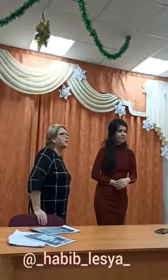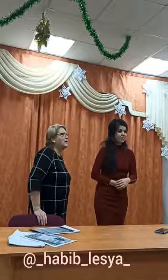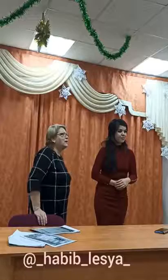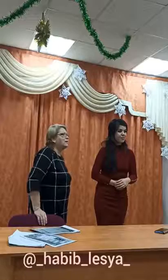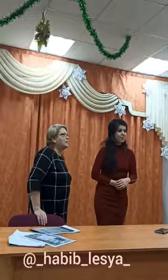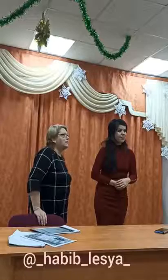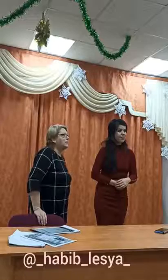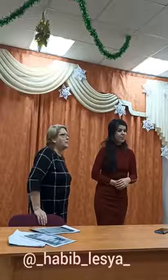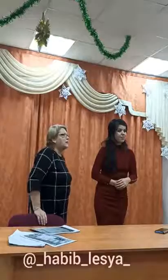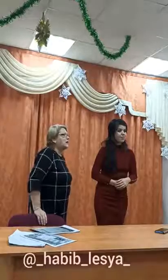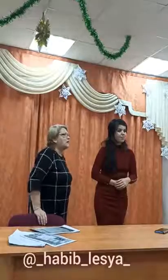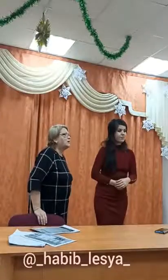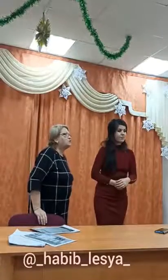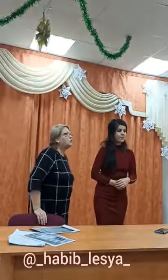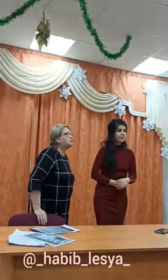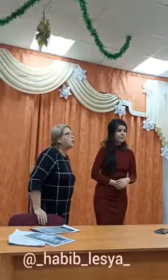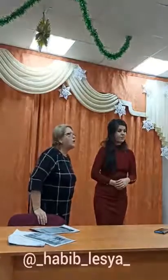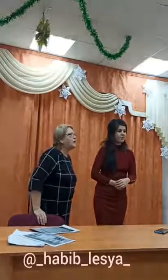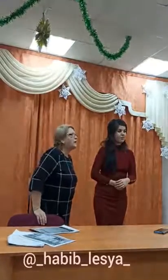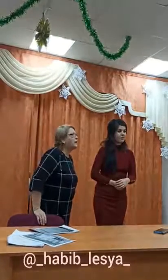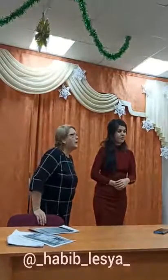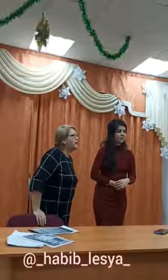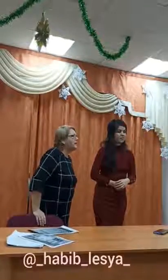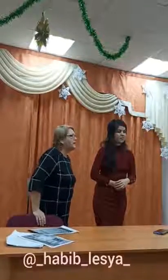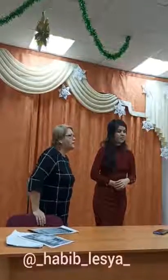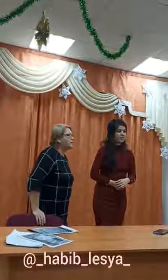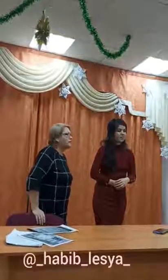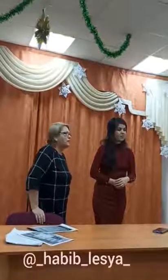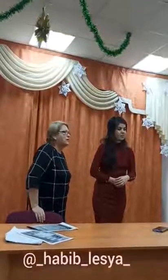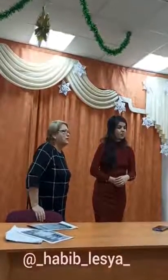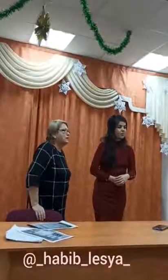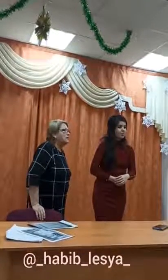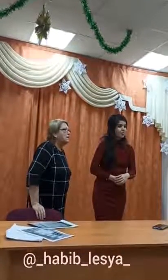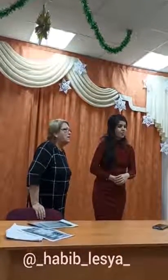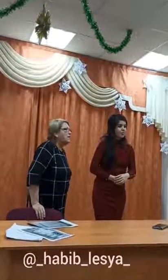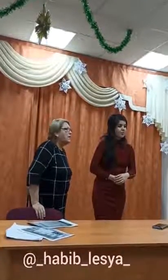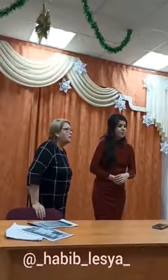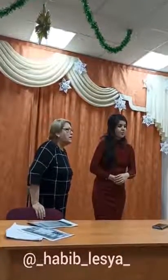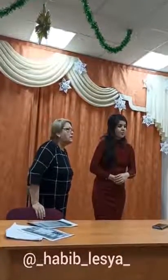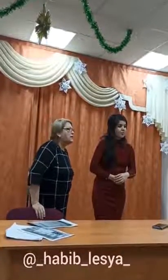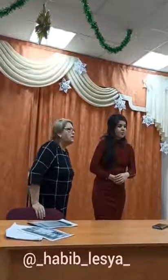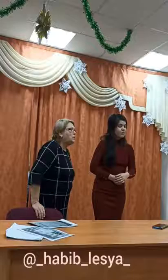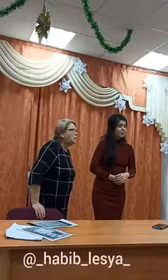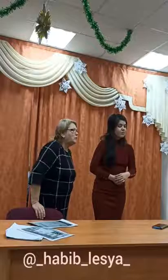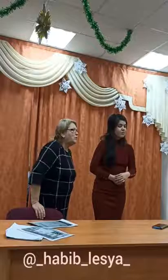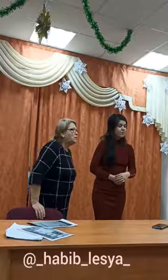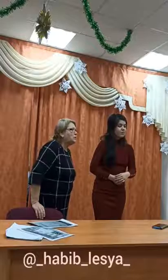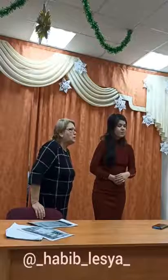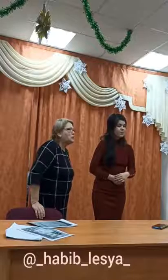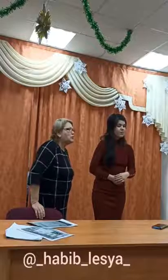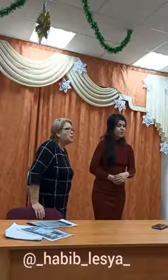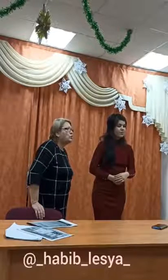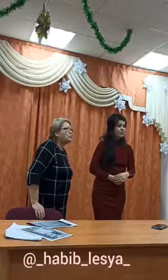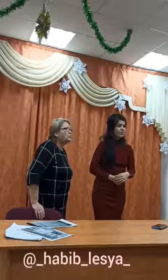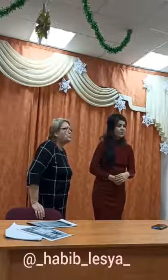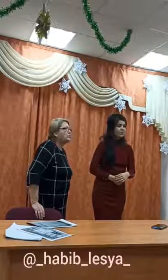монолит. Я, говорит, уже сколько погорела, говорит. Я поставила себе точку и